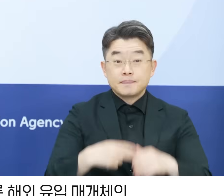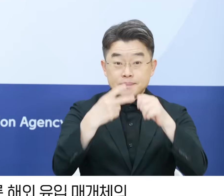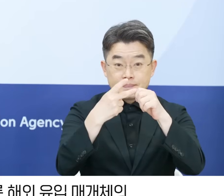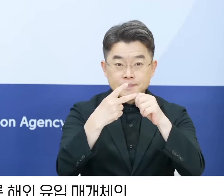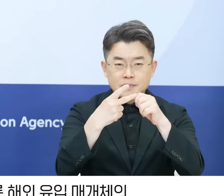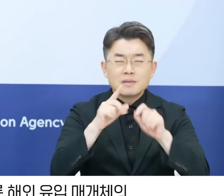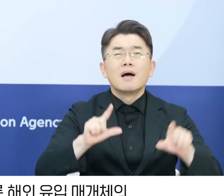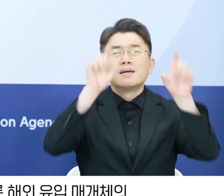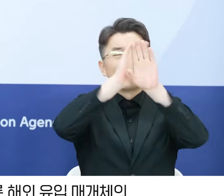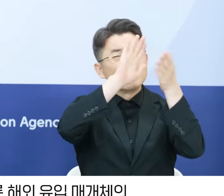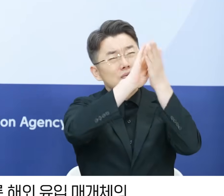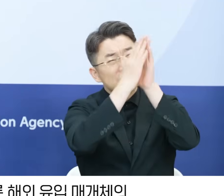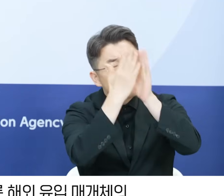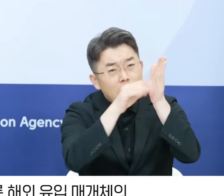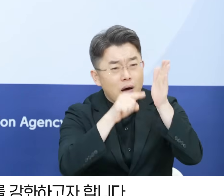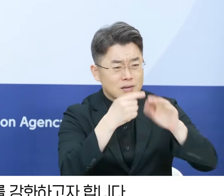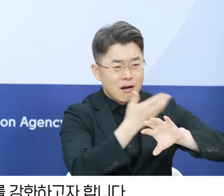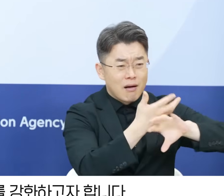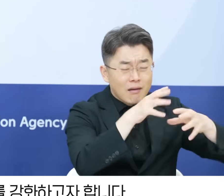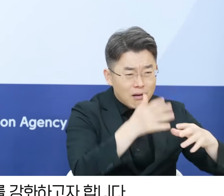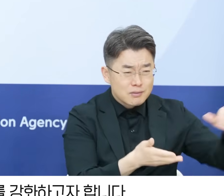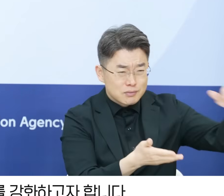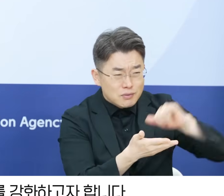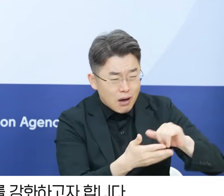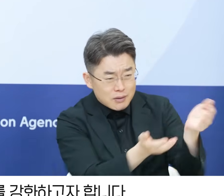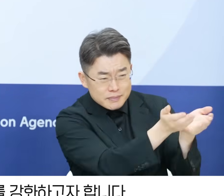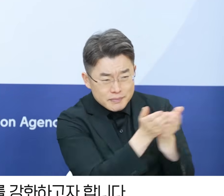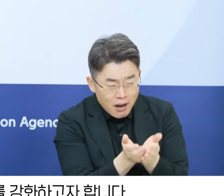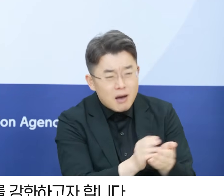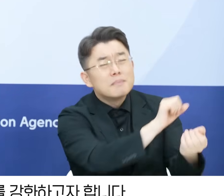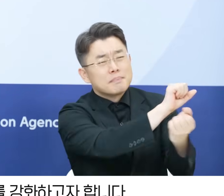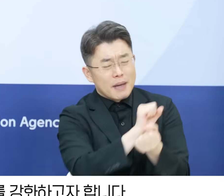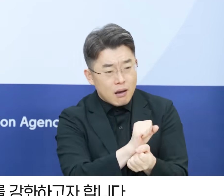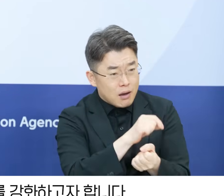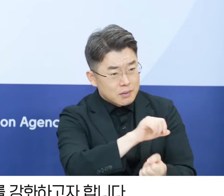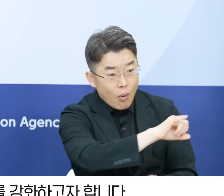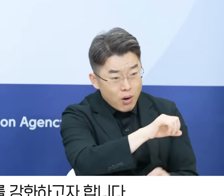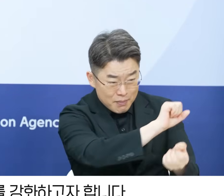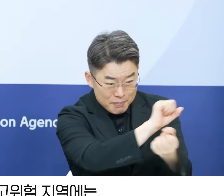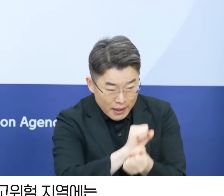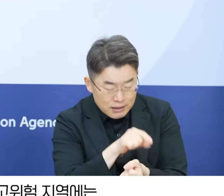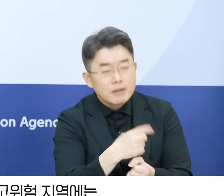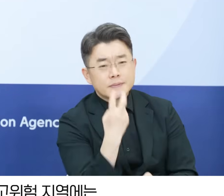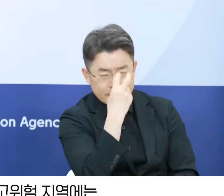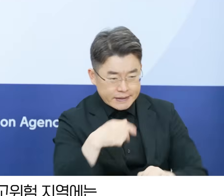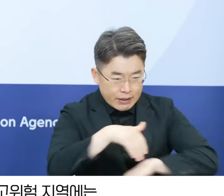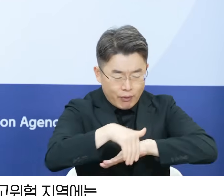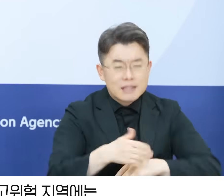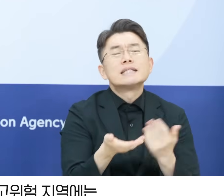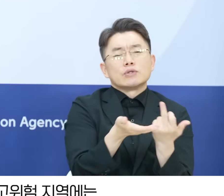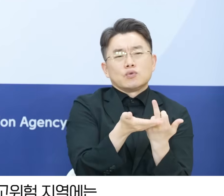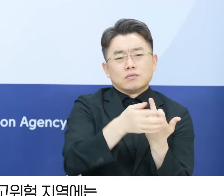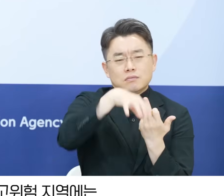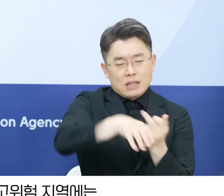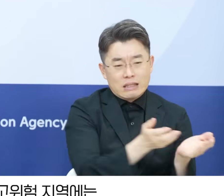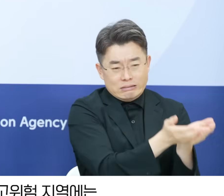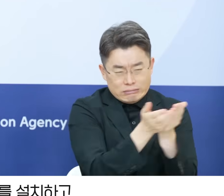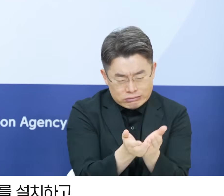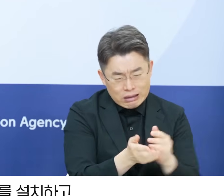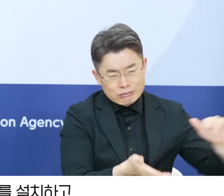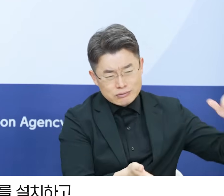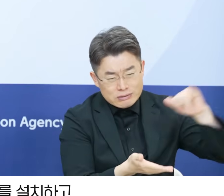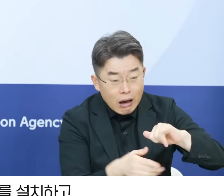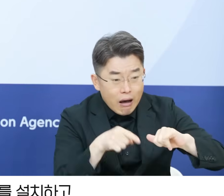둘째로 기후변화에 따른 해외 유입 매개체의 조기 탐지를 위해 감시를 강화하고자 합니다. 제주 등 해외 유입 고위험